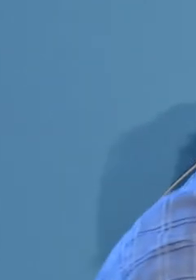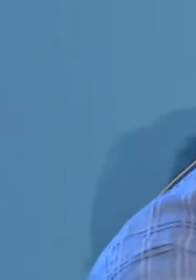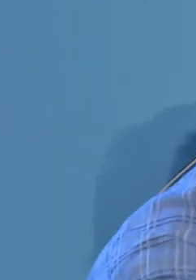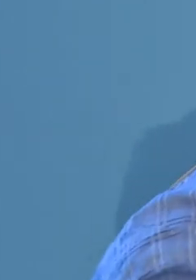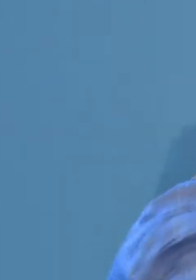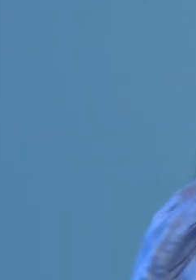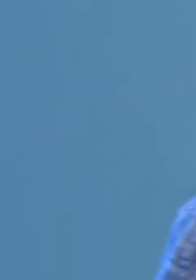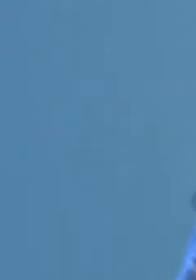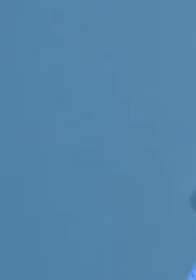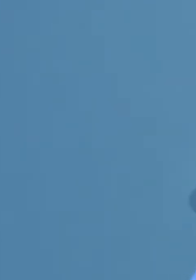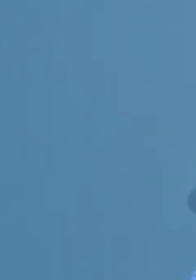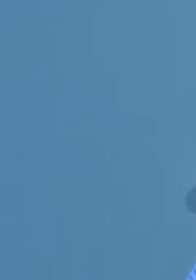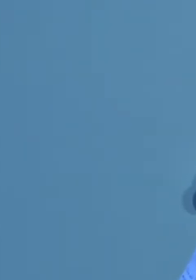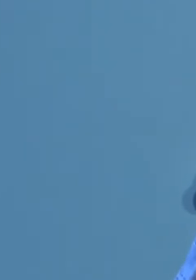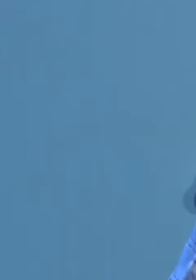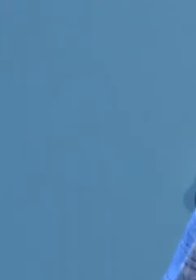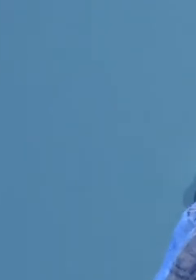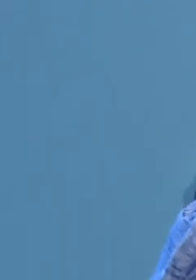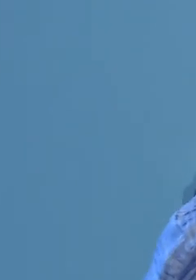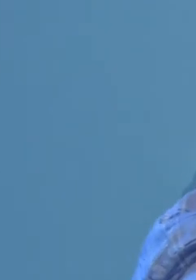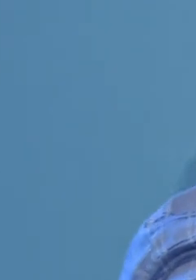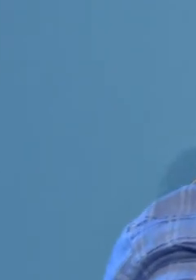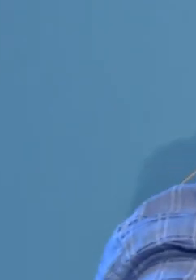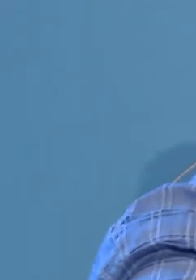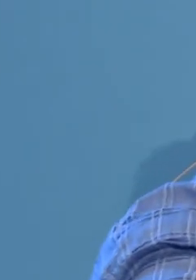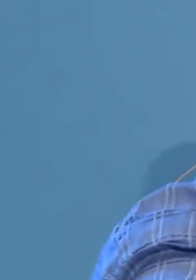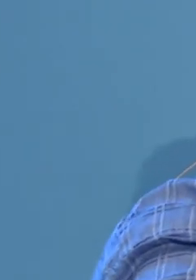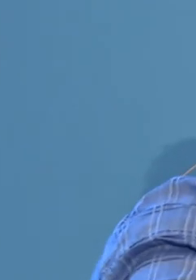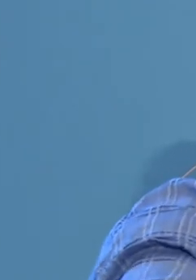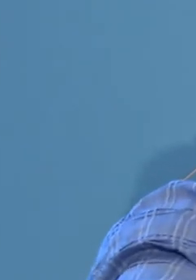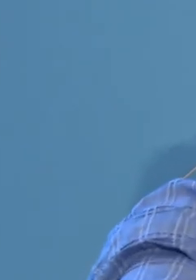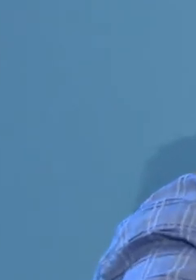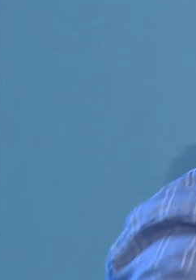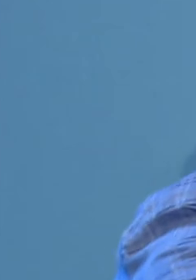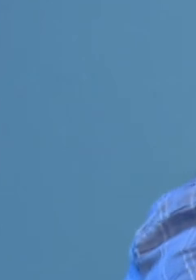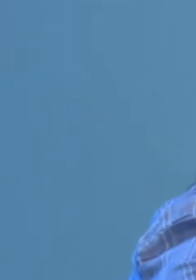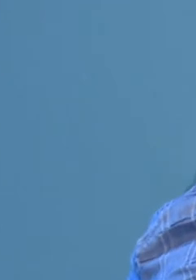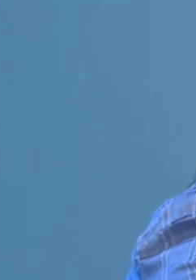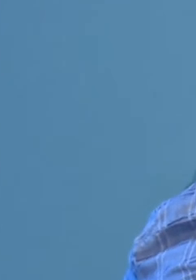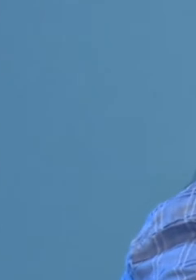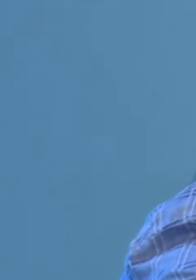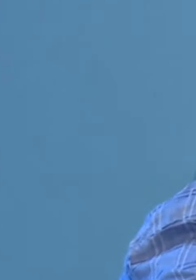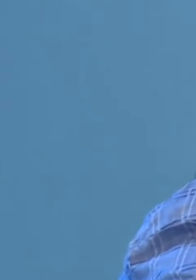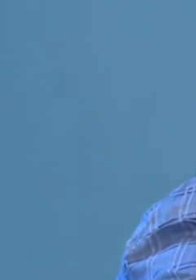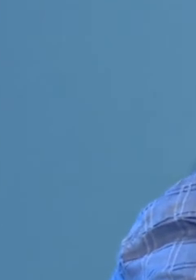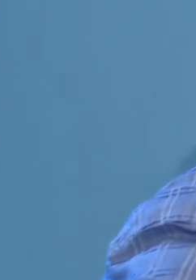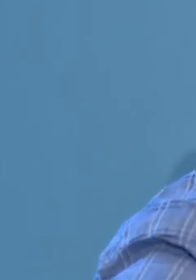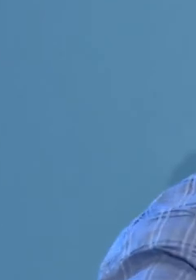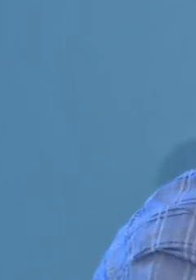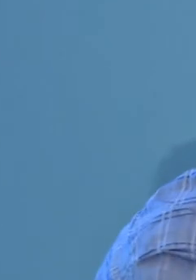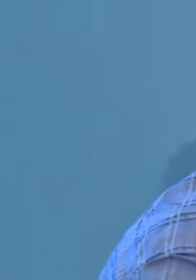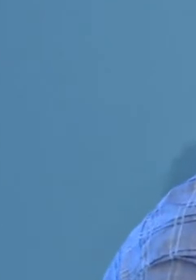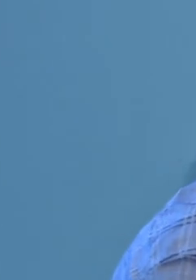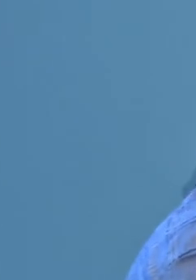tidigare. För att ta oss in i framtiden och så att säga vara moderna för de behoven.